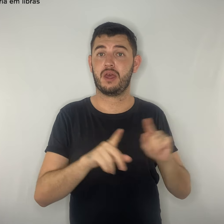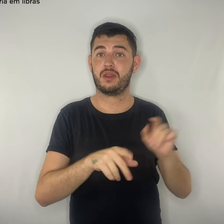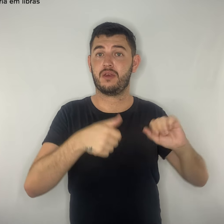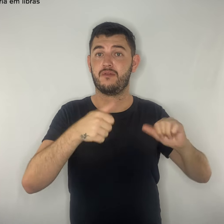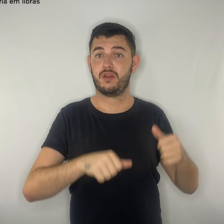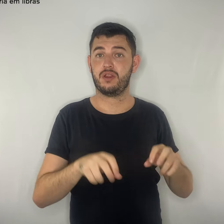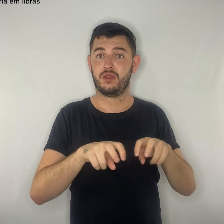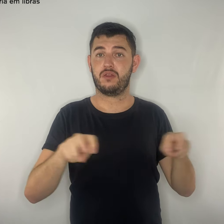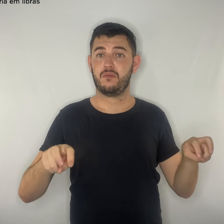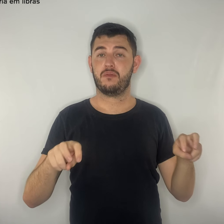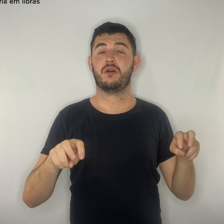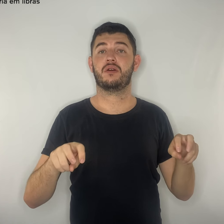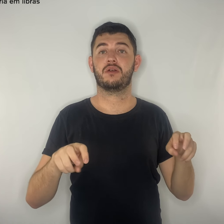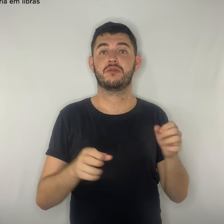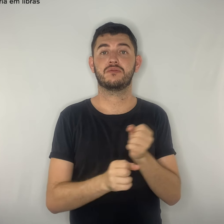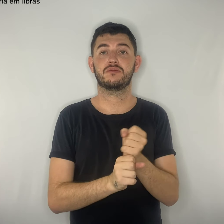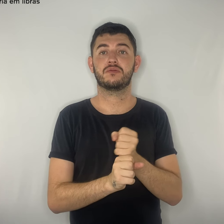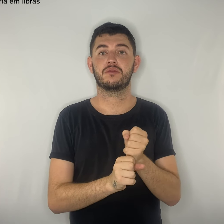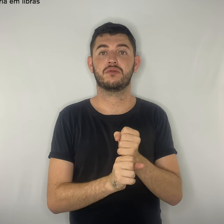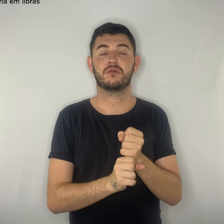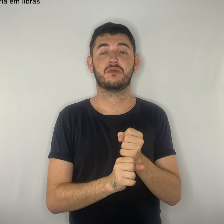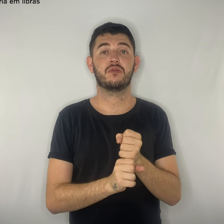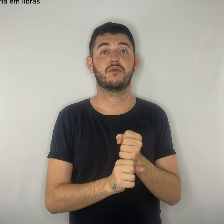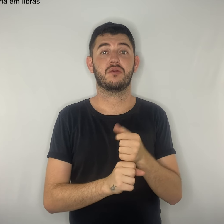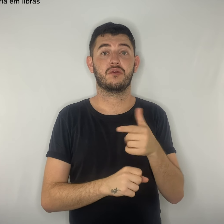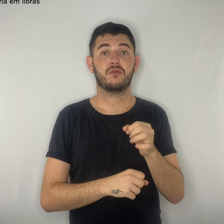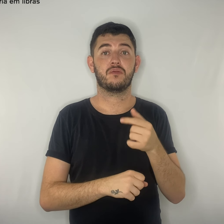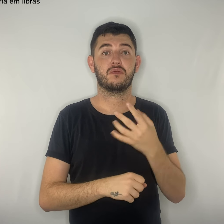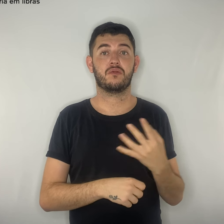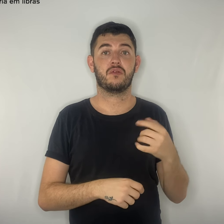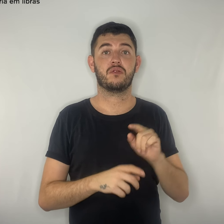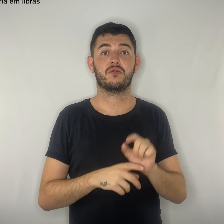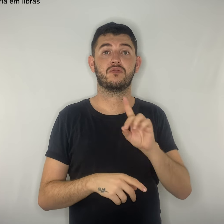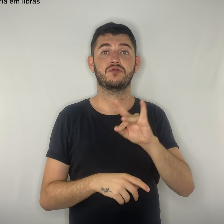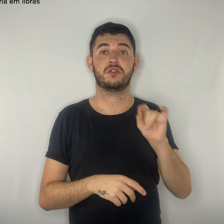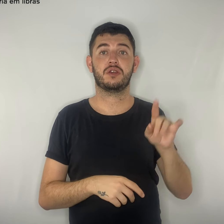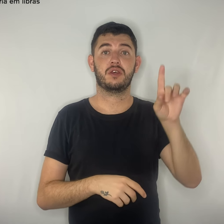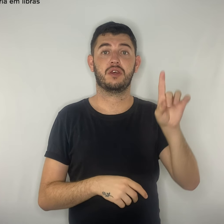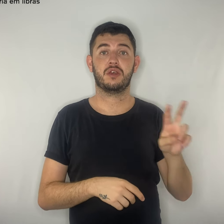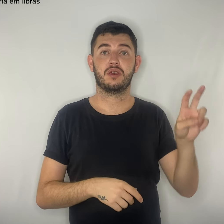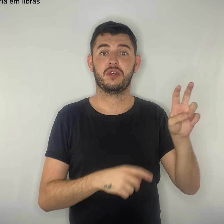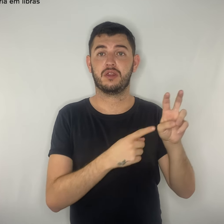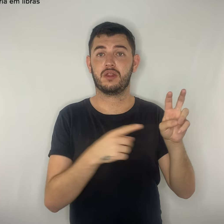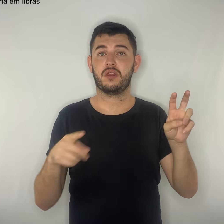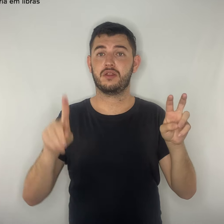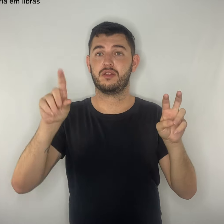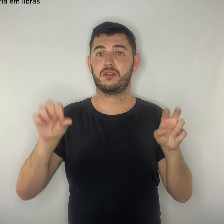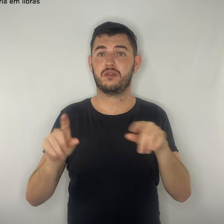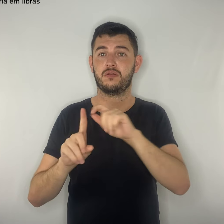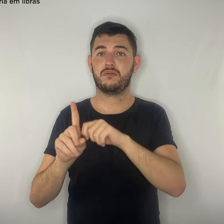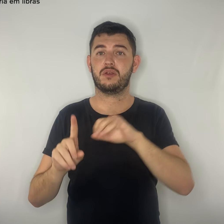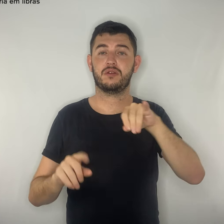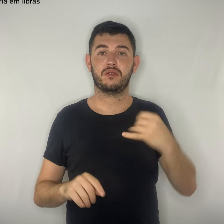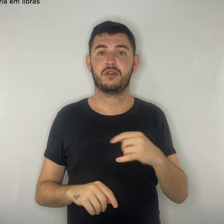aptidão entre 15 e 19 de Janeiro Possivelmente não terão outra